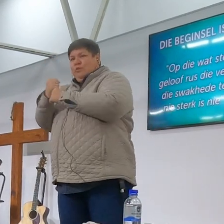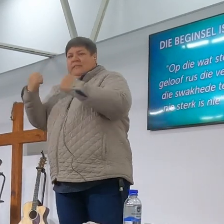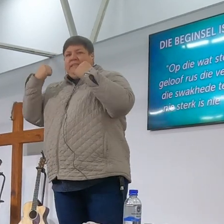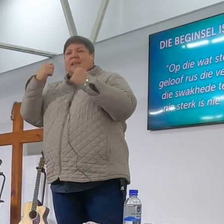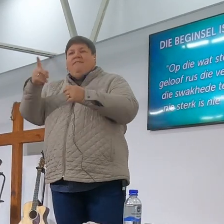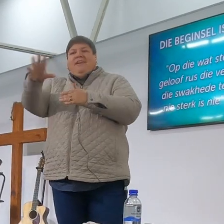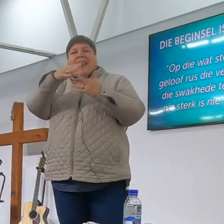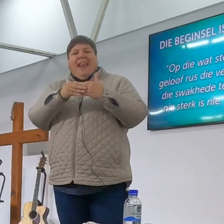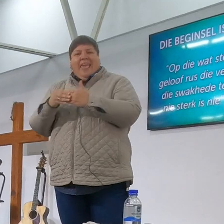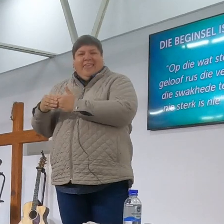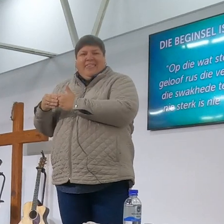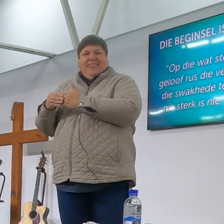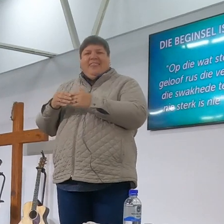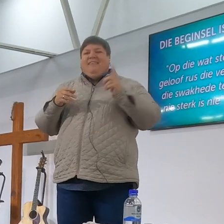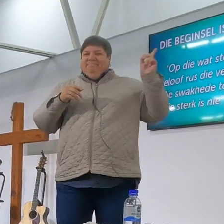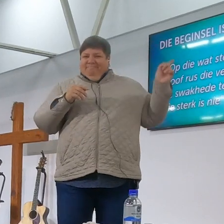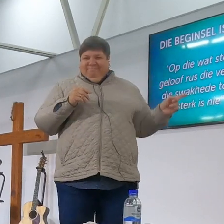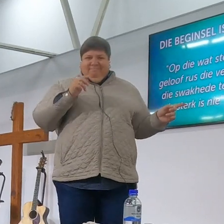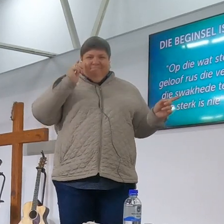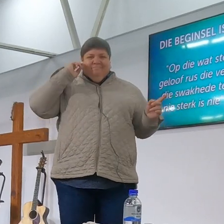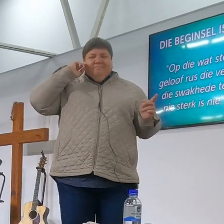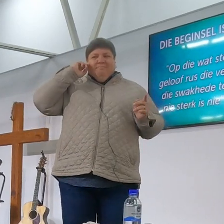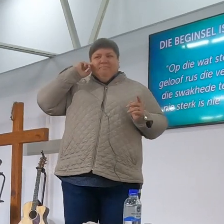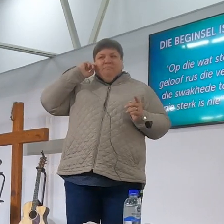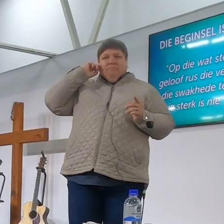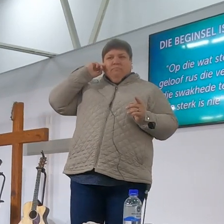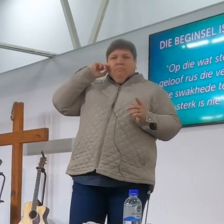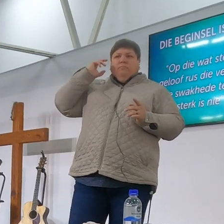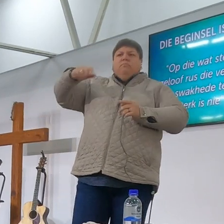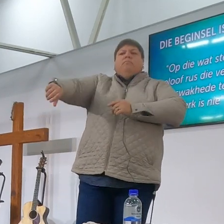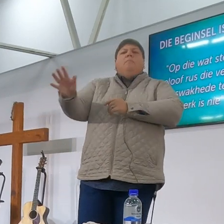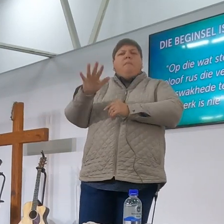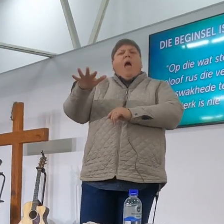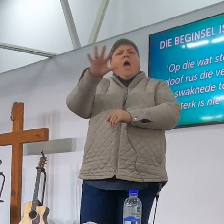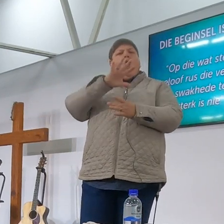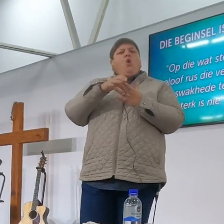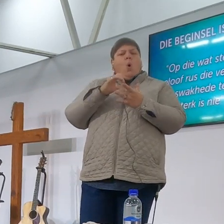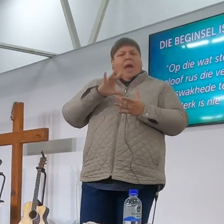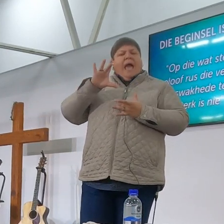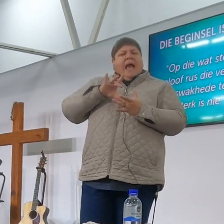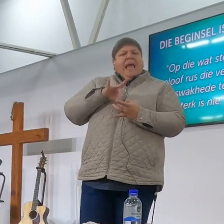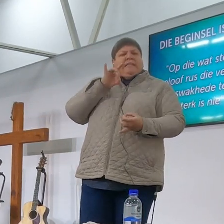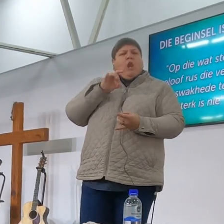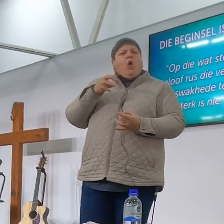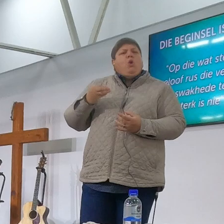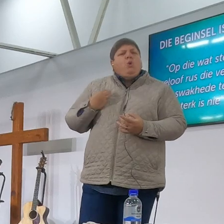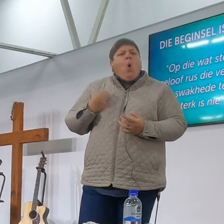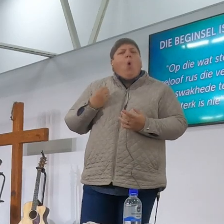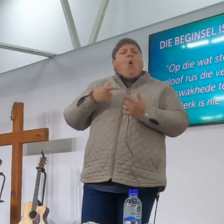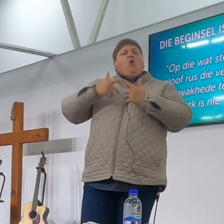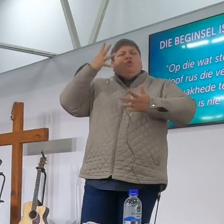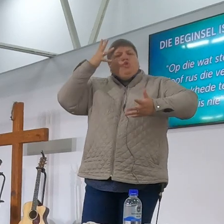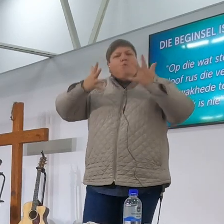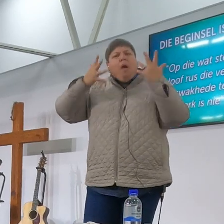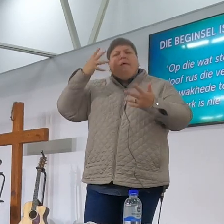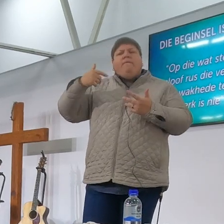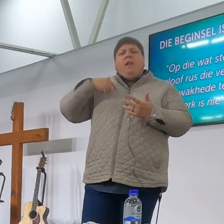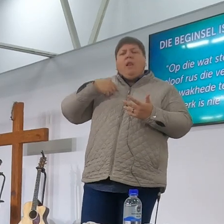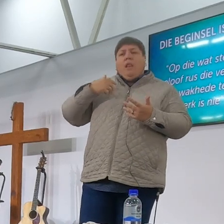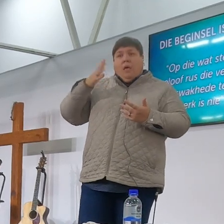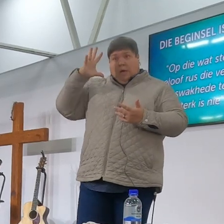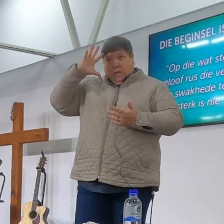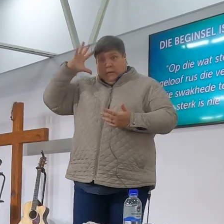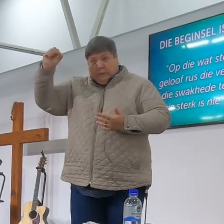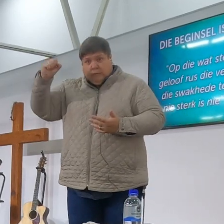vir my en vir jou, dat daar's mense in ons gemeente wat geestelik nog jonk is, en geestelik twyfel, en geestelik baie keer struikel, en ons moet